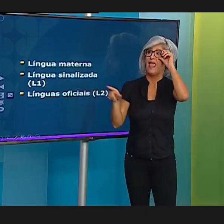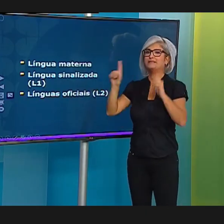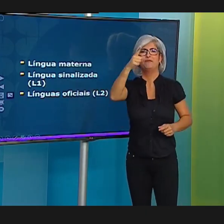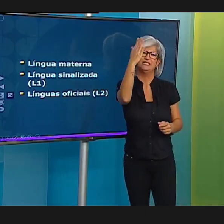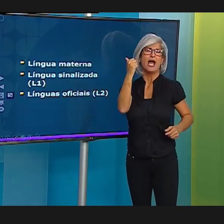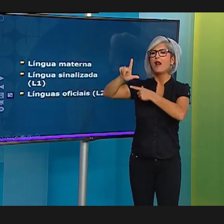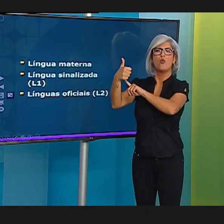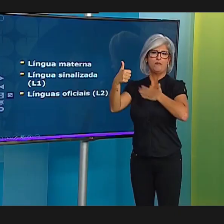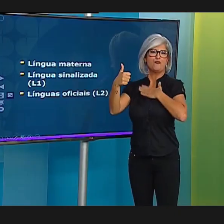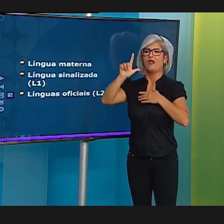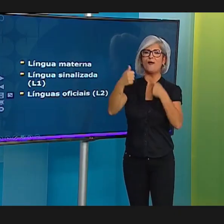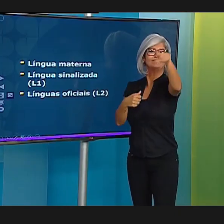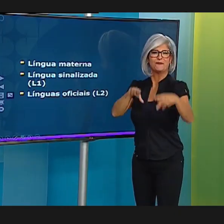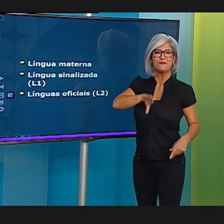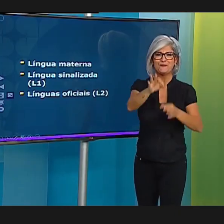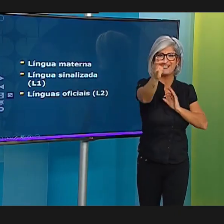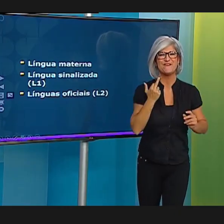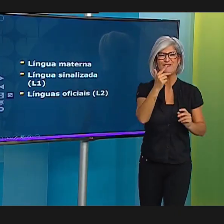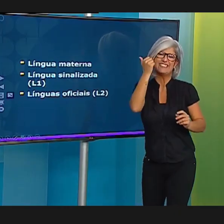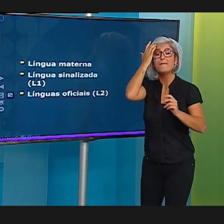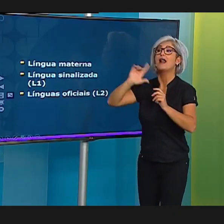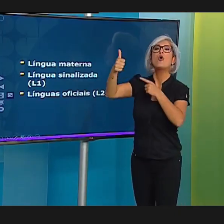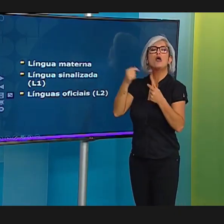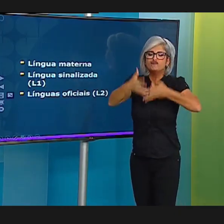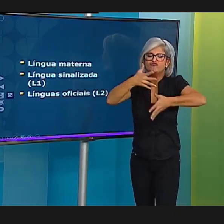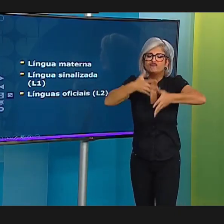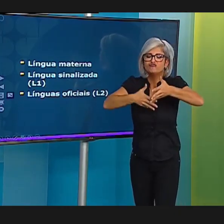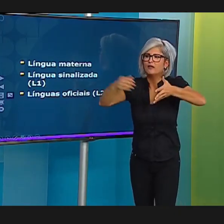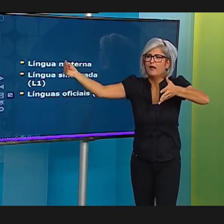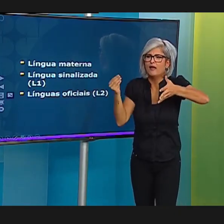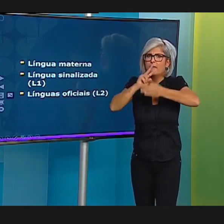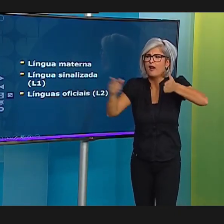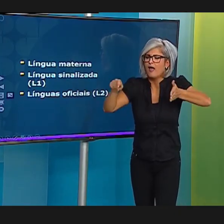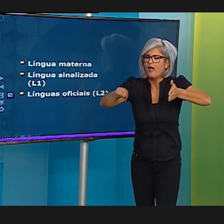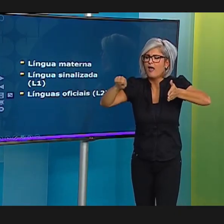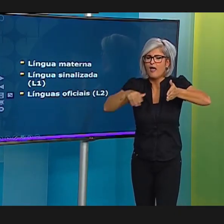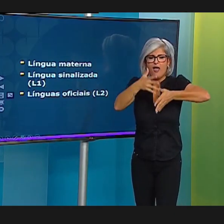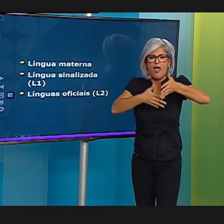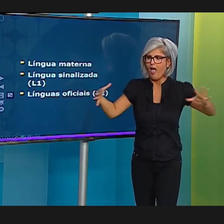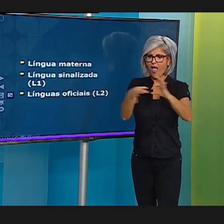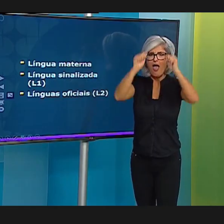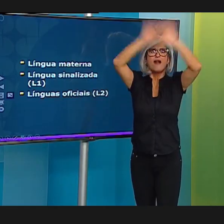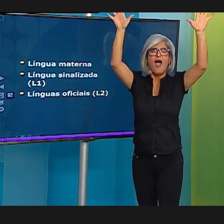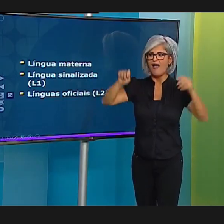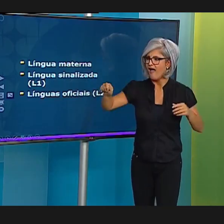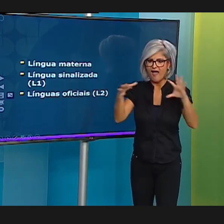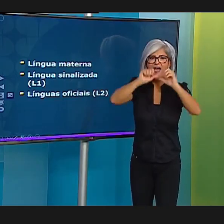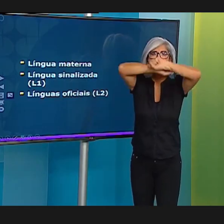é a língua brasileira de sinais. Vocês já sabem que essa seria a minha primeira língua, a sua primeira língua, a sua L1, a L1 de vocês seria a língua oral. E quando então se apresenta uma proposta bilíngue para o surdo, ele